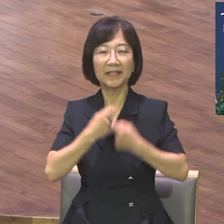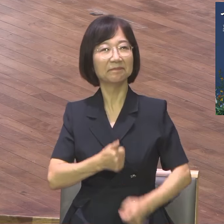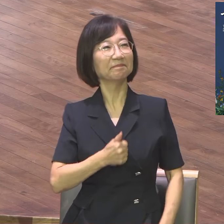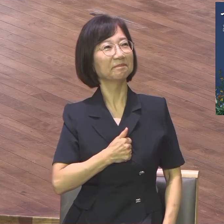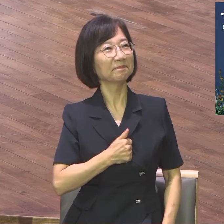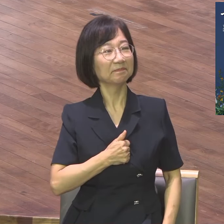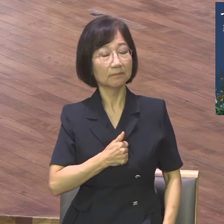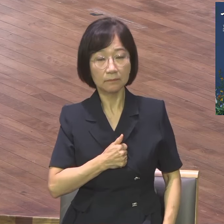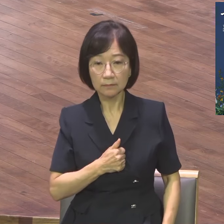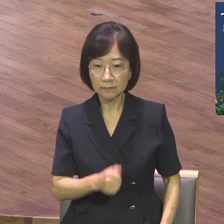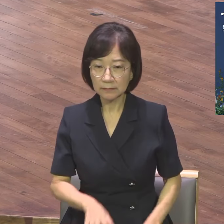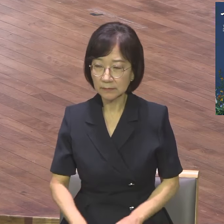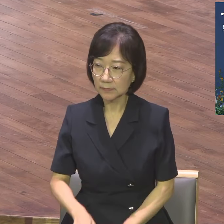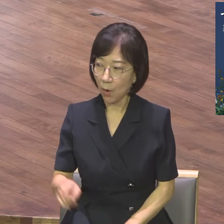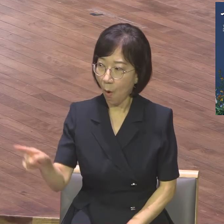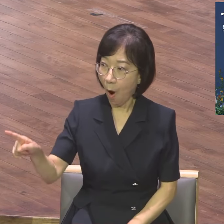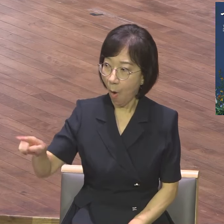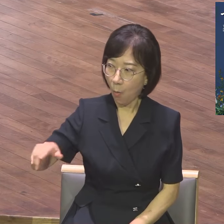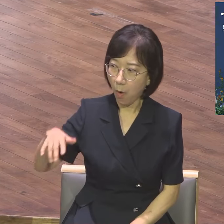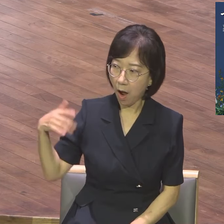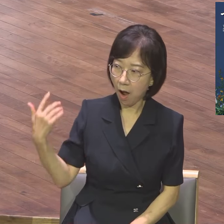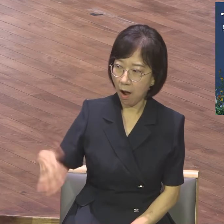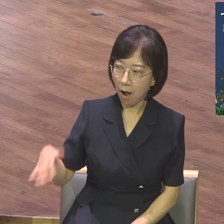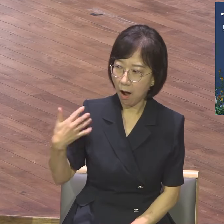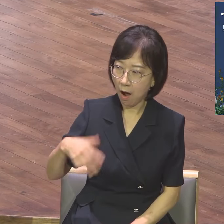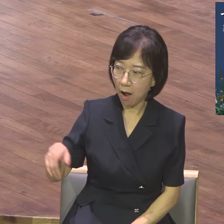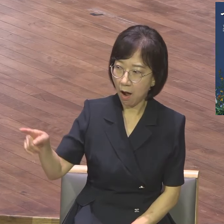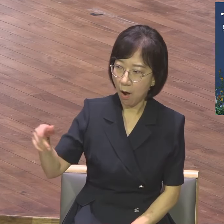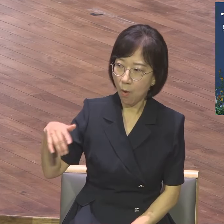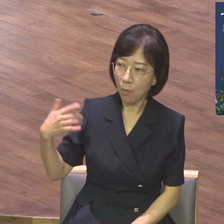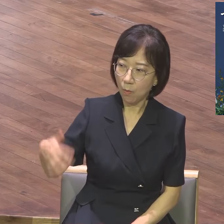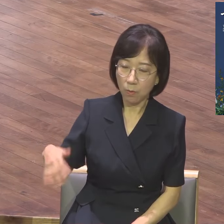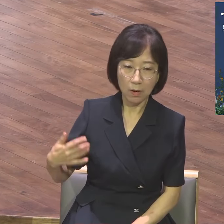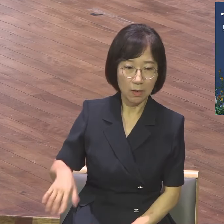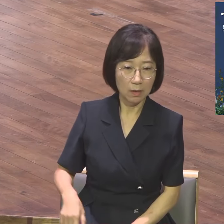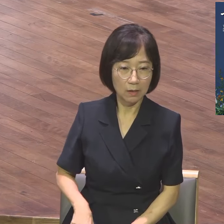저 별볼이 없는데 저 사람이 대단하네. 어떻게 저럴까? 그리스도가 그렇구나.